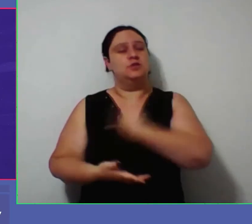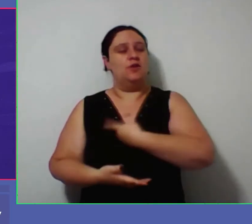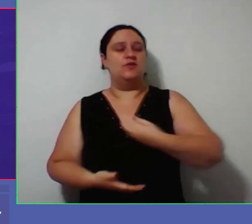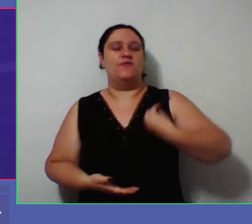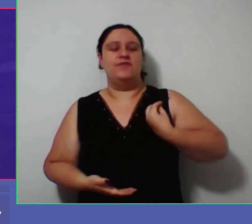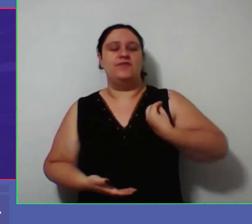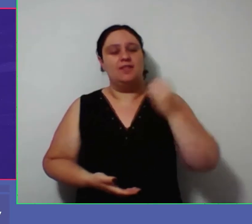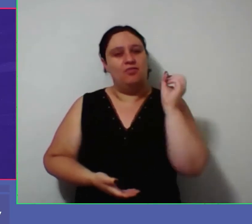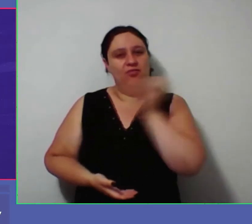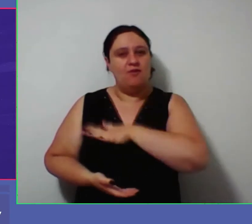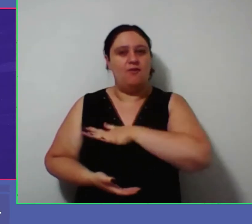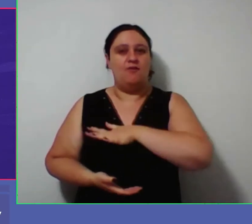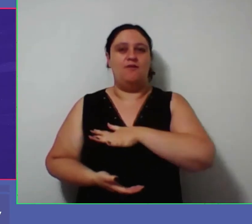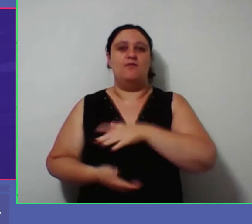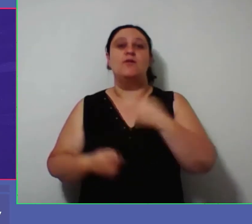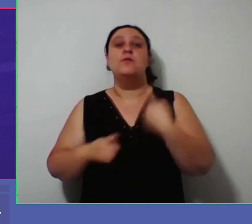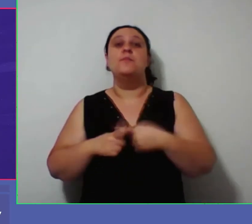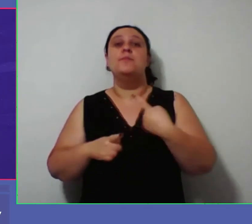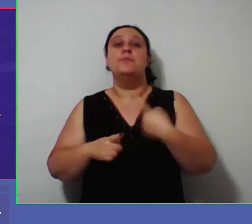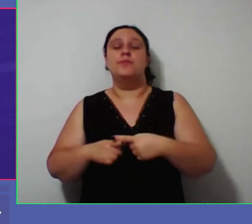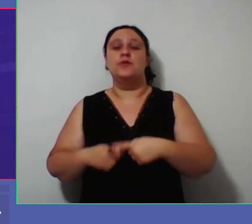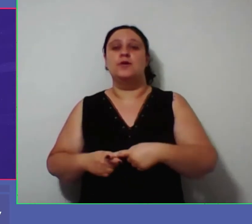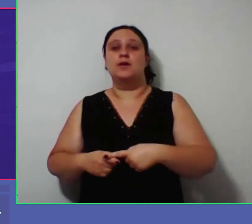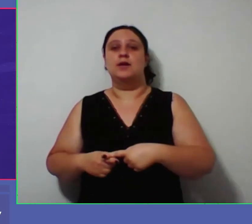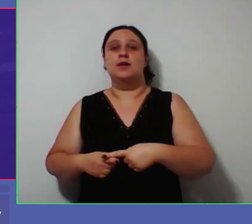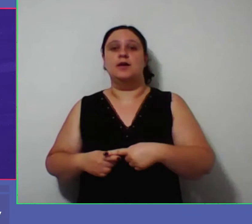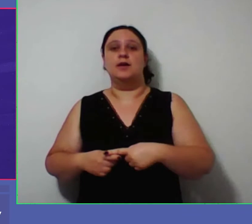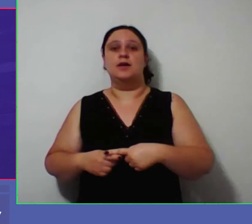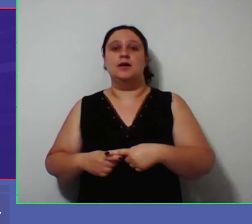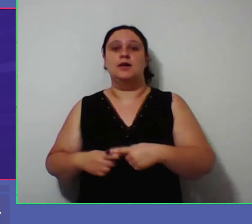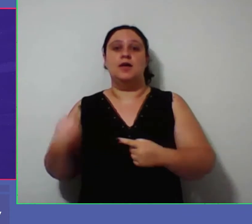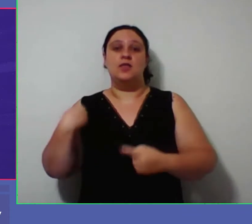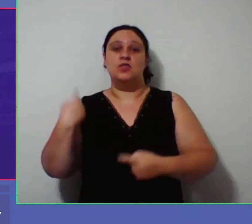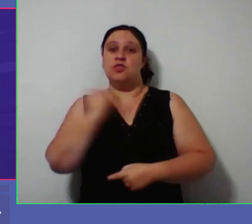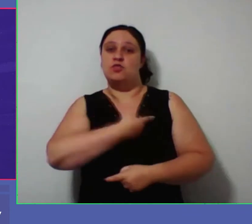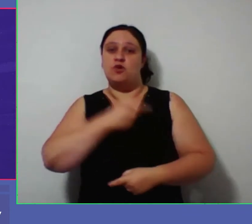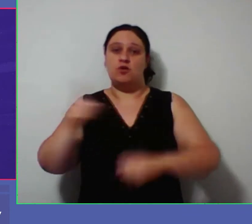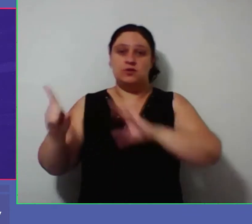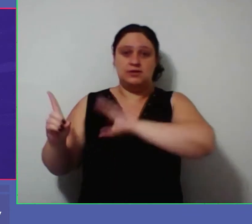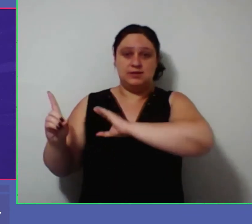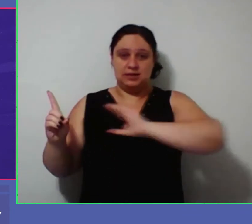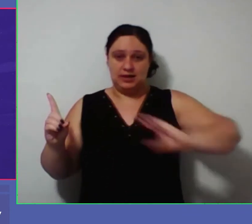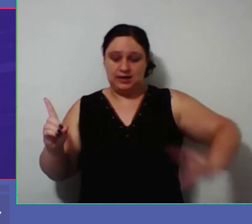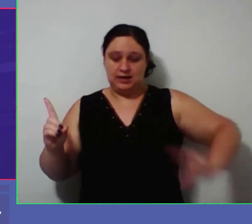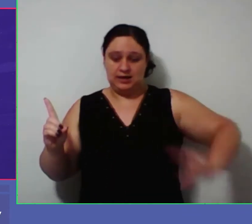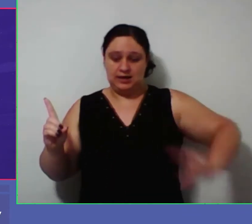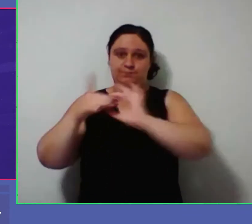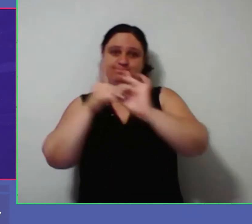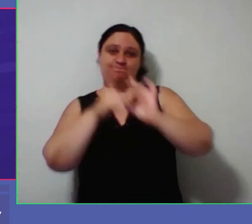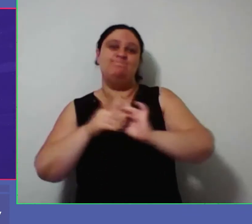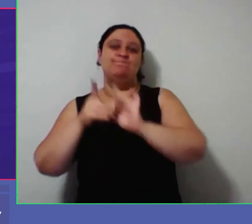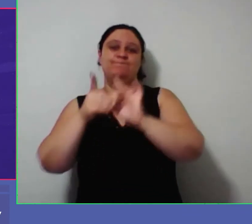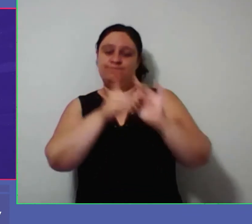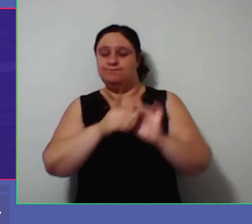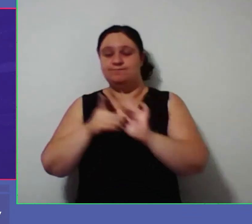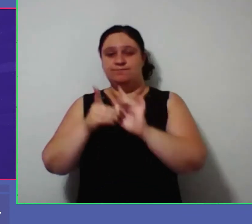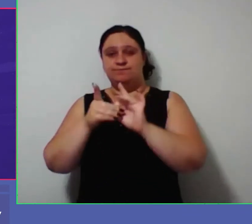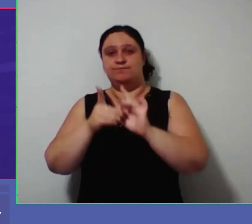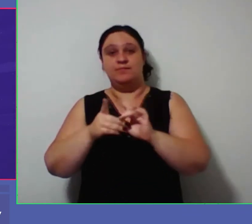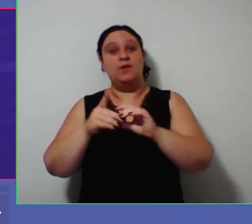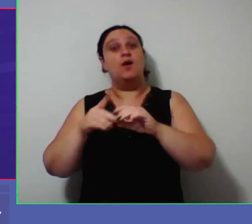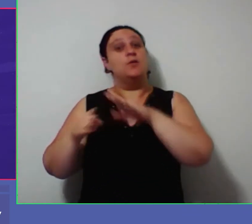formos unidos com Ele na semelhança da sua morte, certamente o seremos também na semelhança da